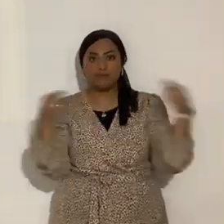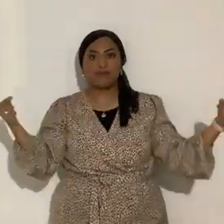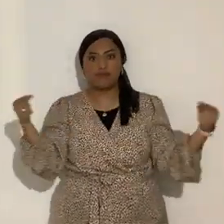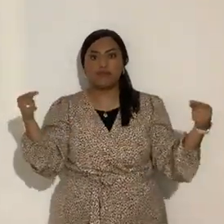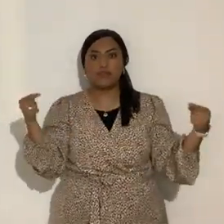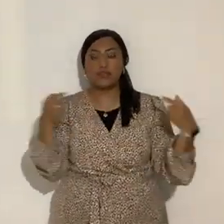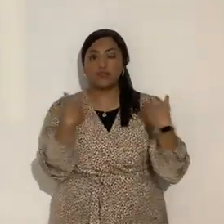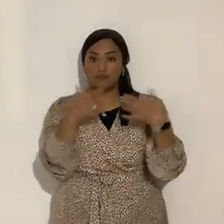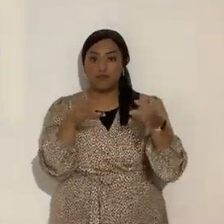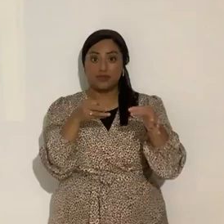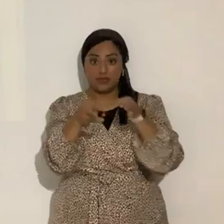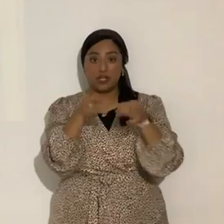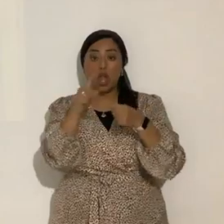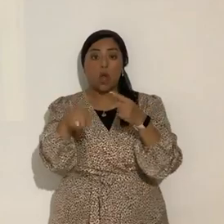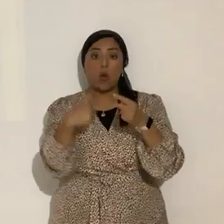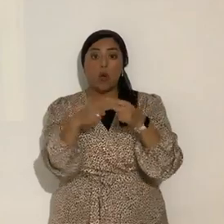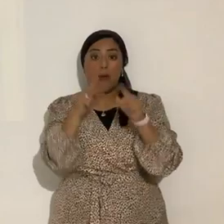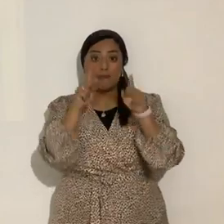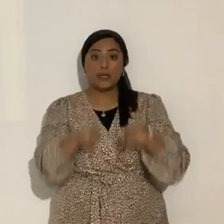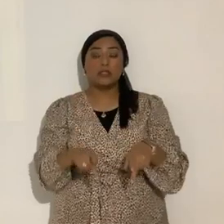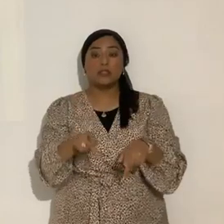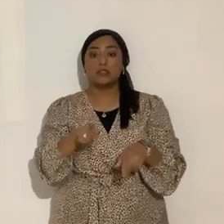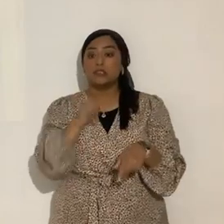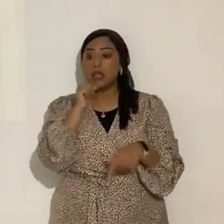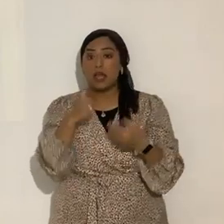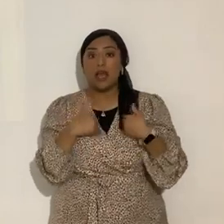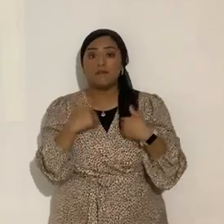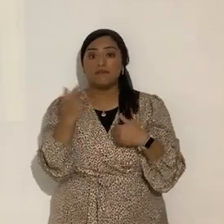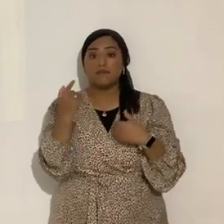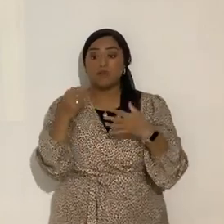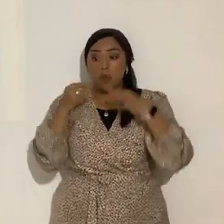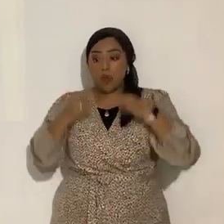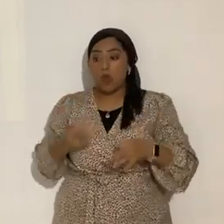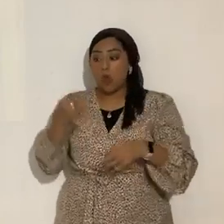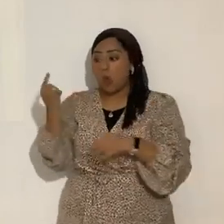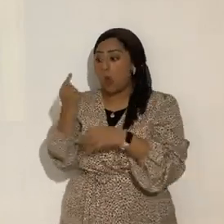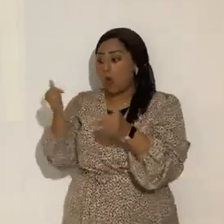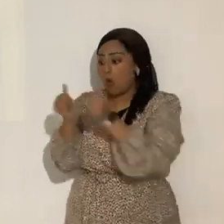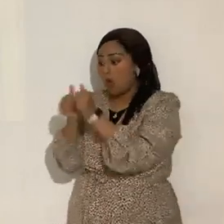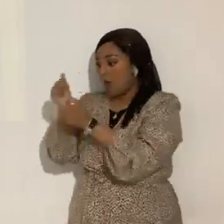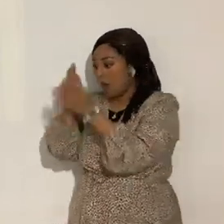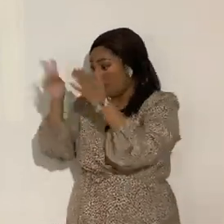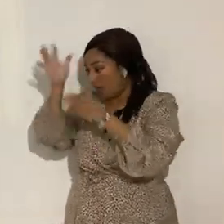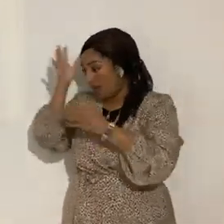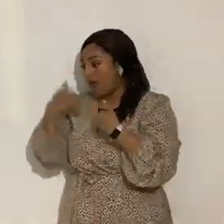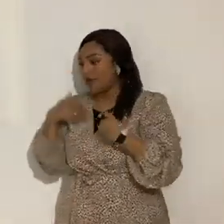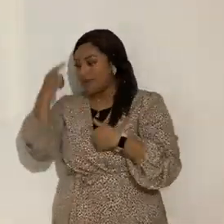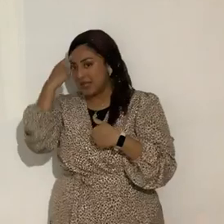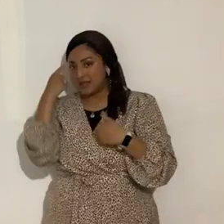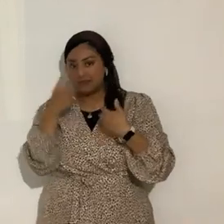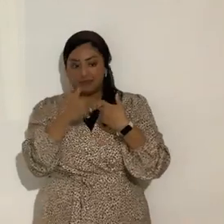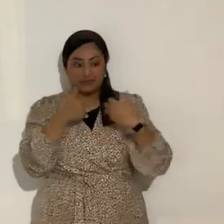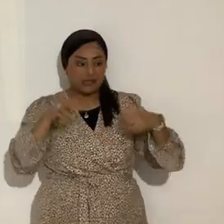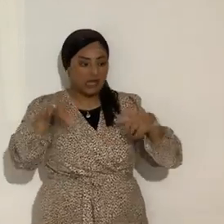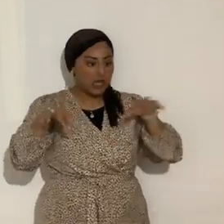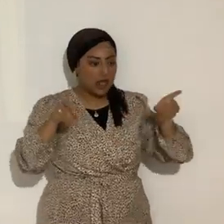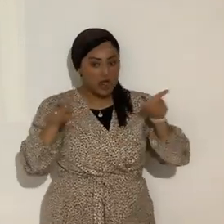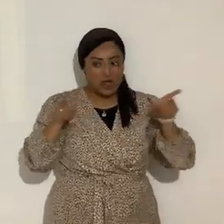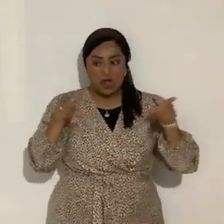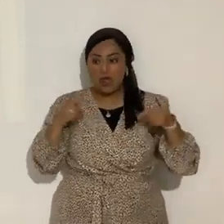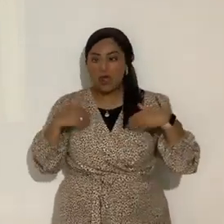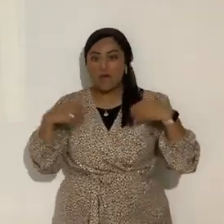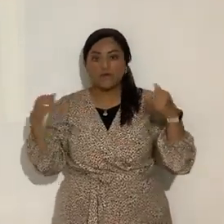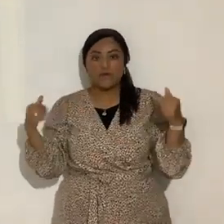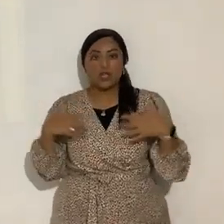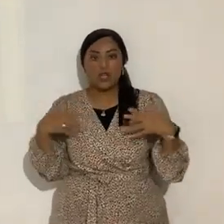he explicado. Cuando una persona no tiene su voluntad solamente en el Eterno, entonces tiene su mente dividida y entonces tiene miedo a